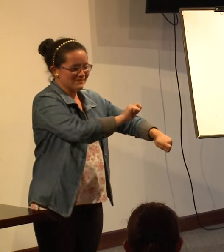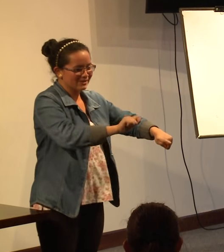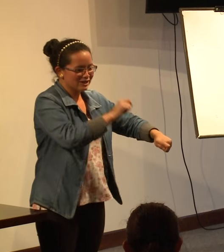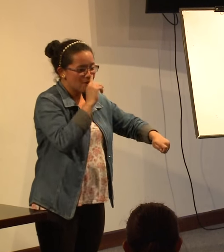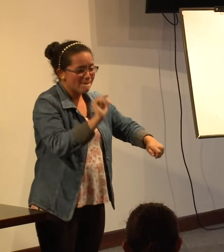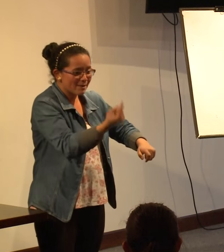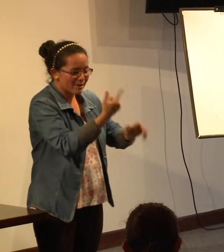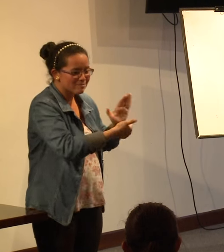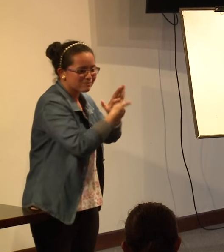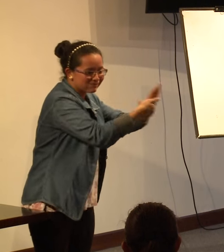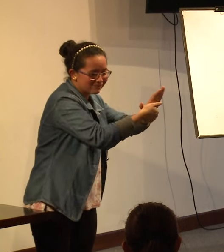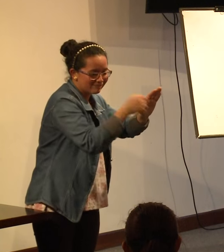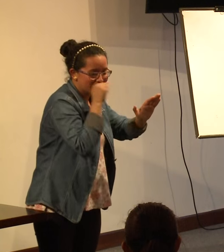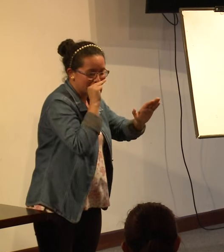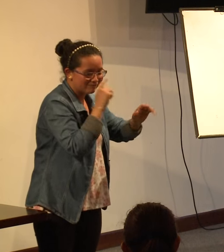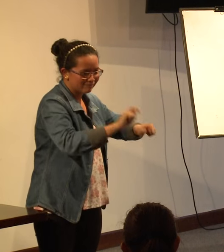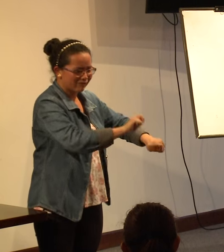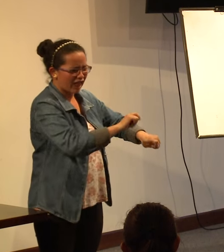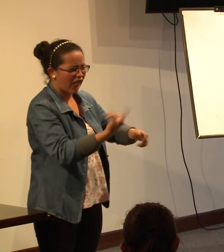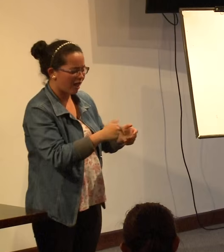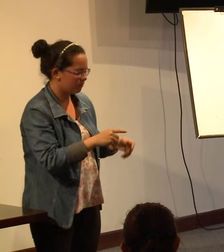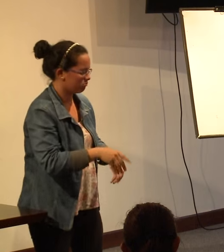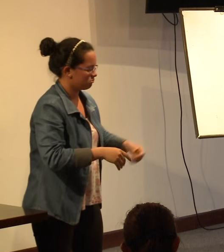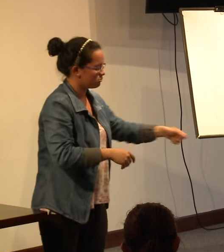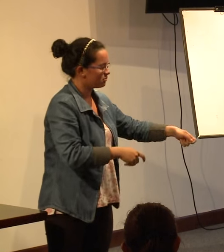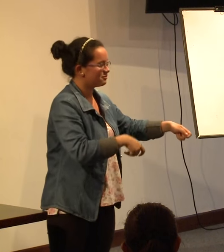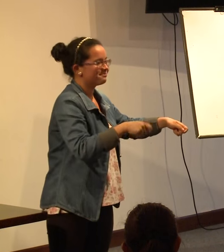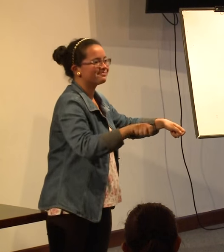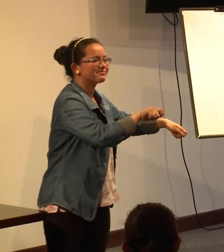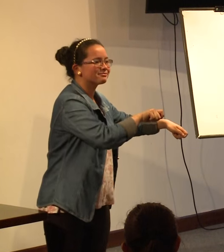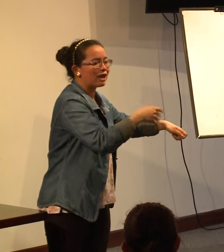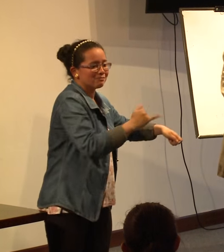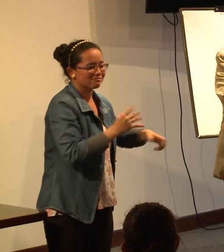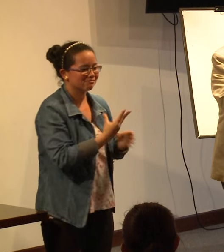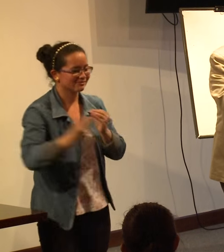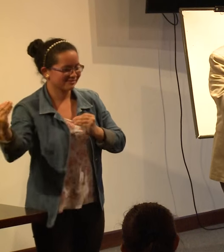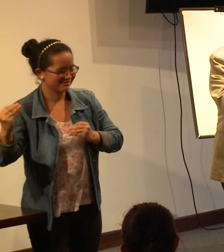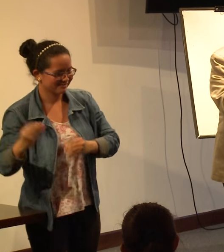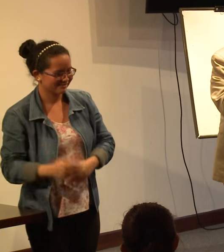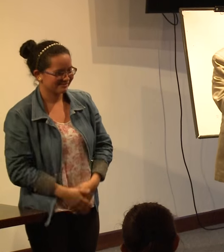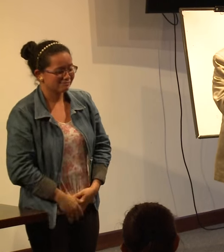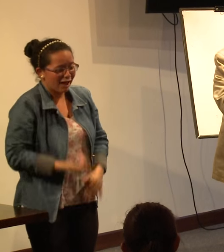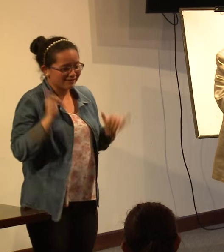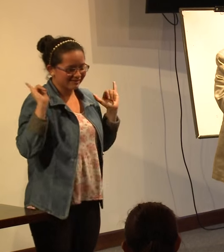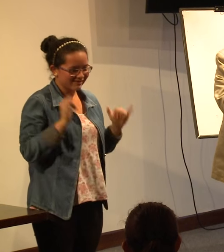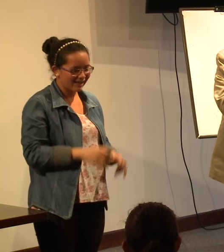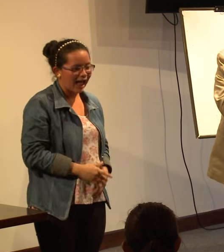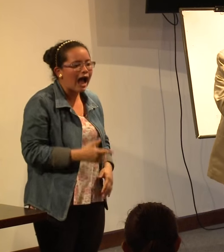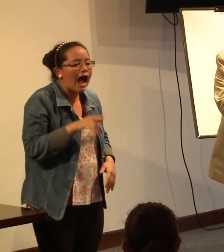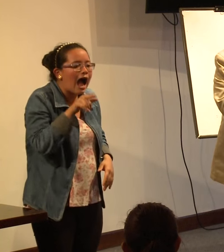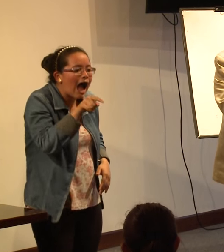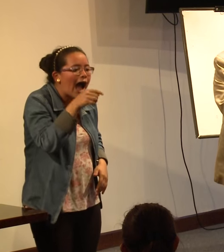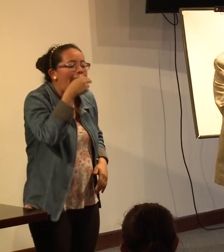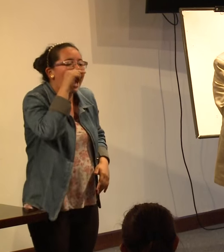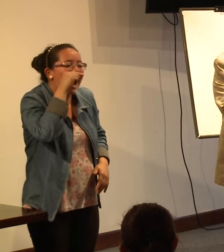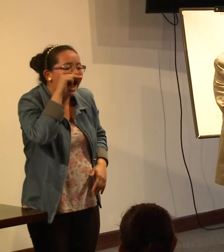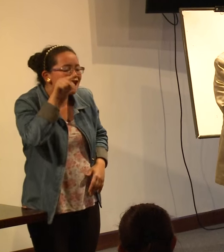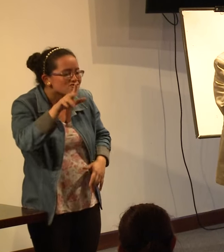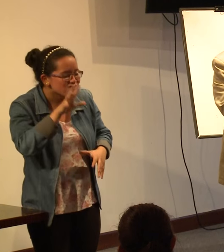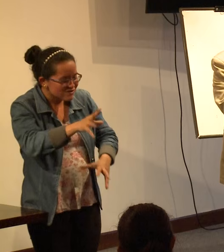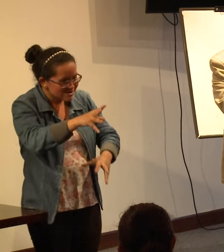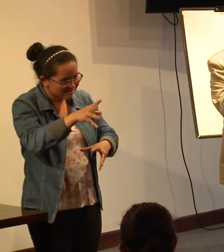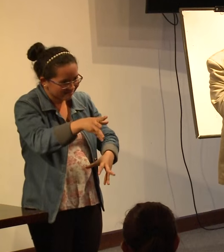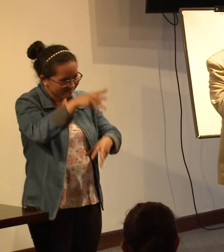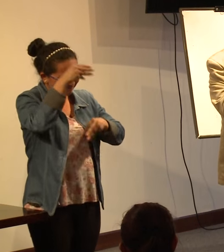violín. Resuma. Entonces, es eso. ¿Y qué se le garantiza al niño? Un aprendizaje significativo sobre una herramienta